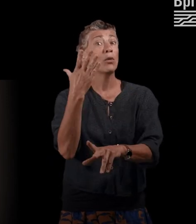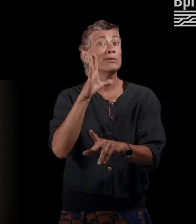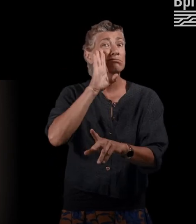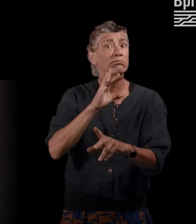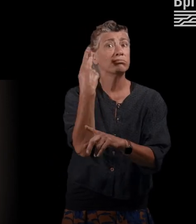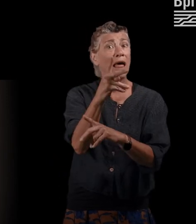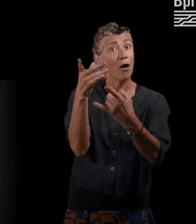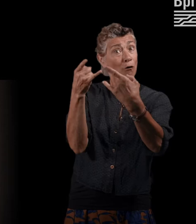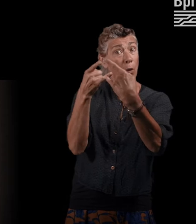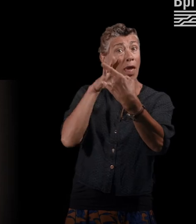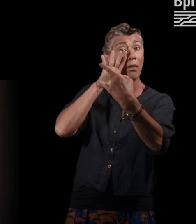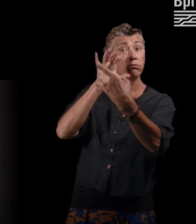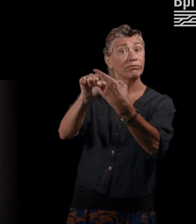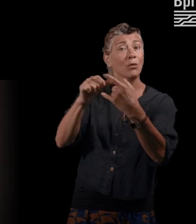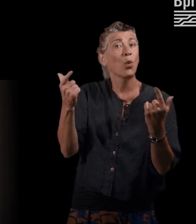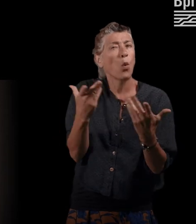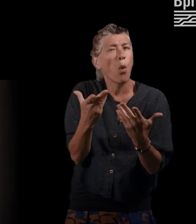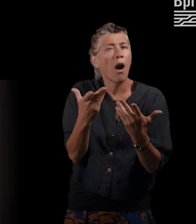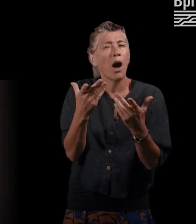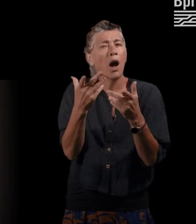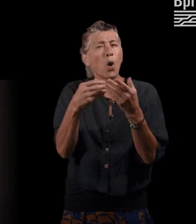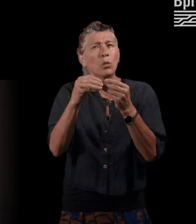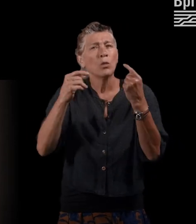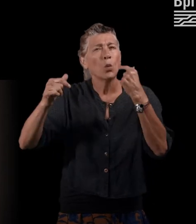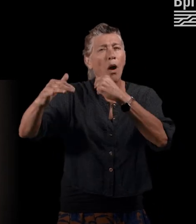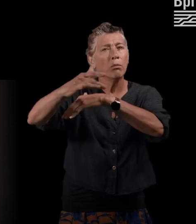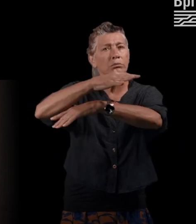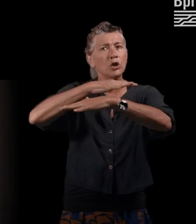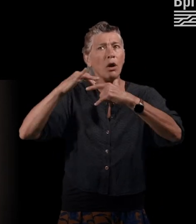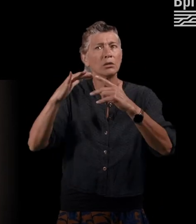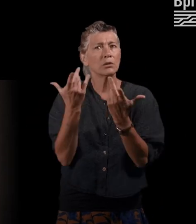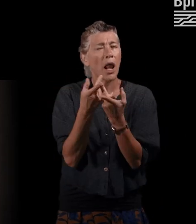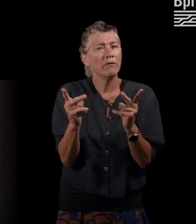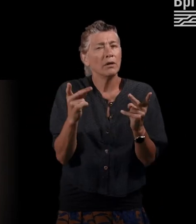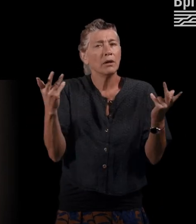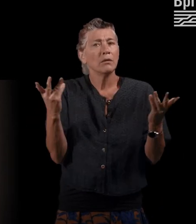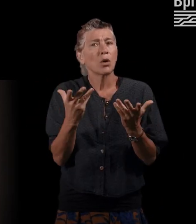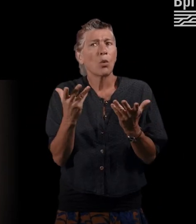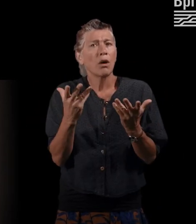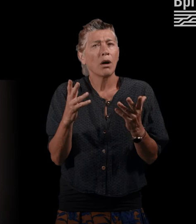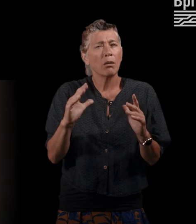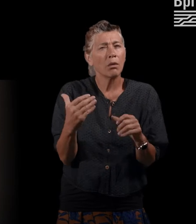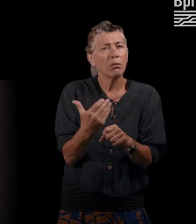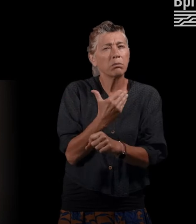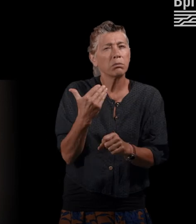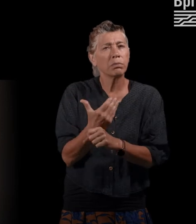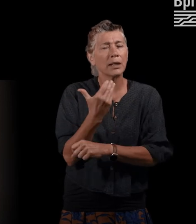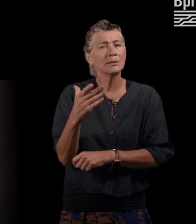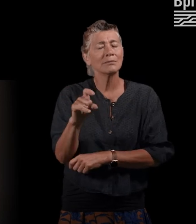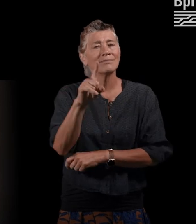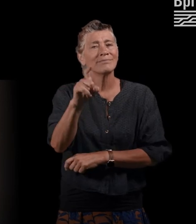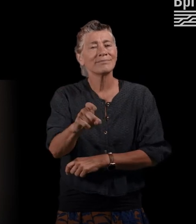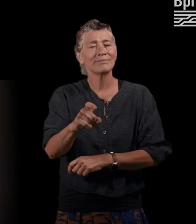vous voyez par votre fenêtre et comment, quelle est l'humeur, l'ambiance dans les rues et